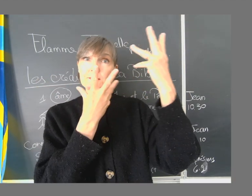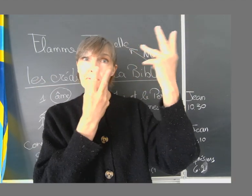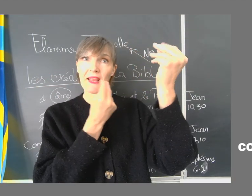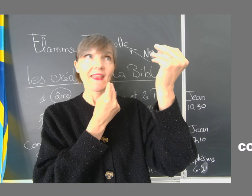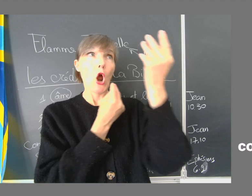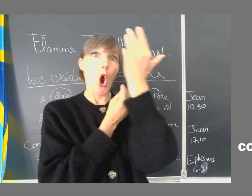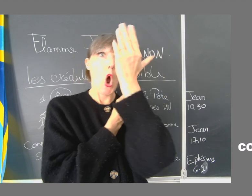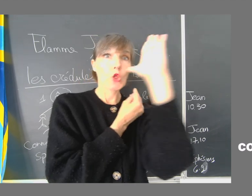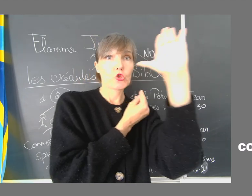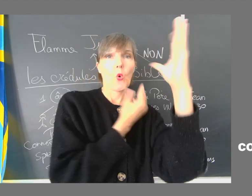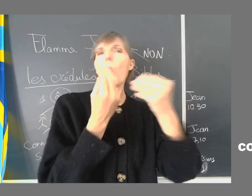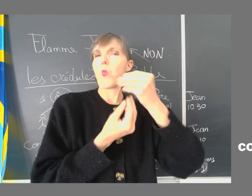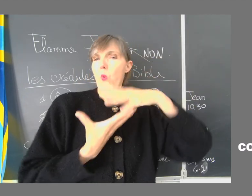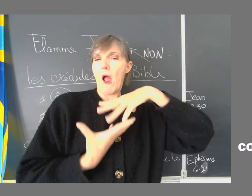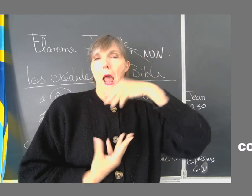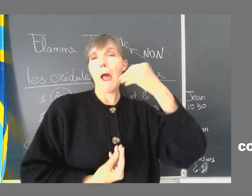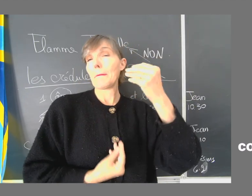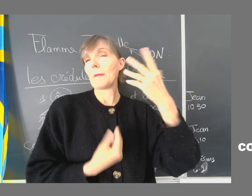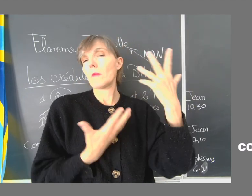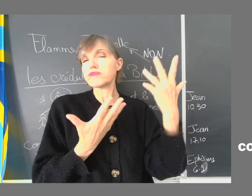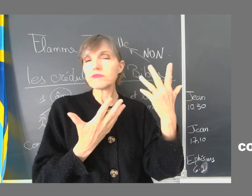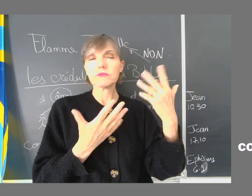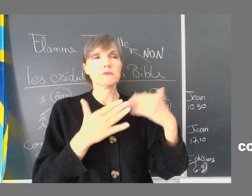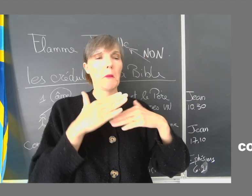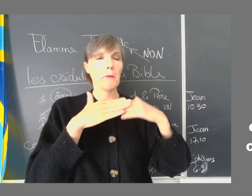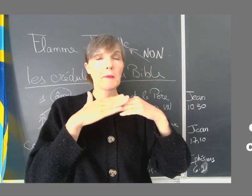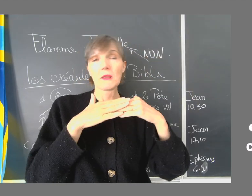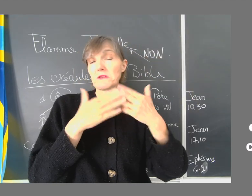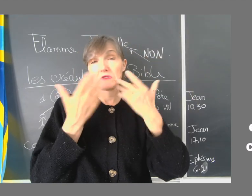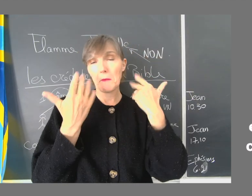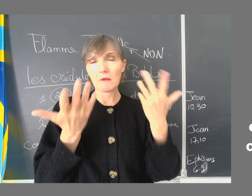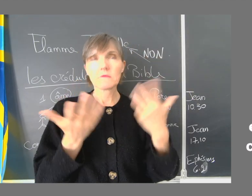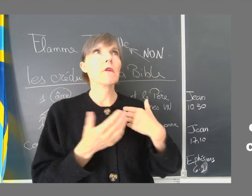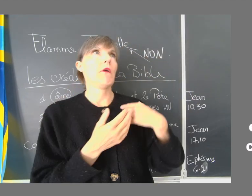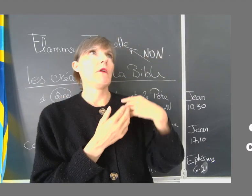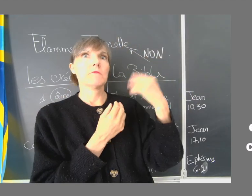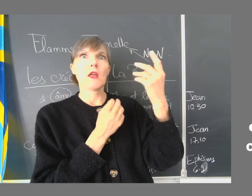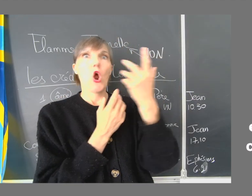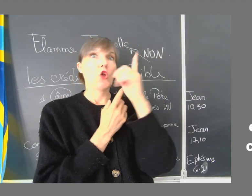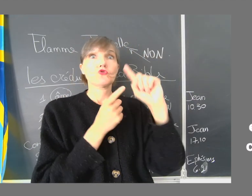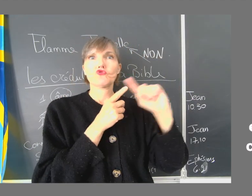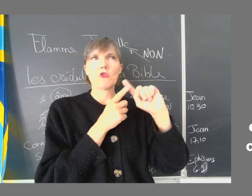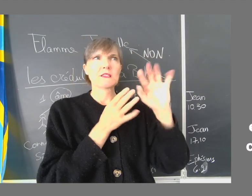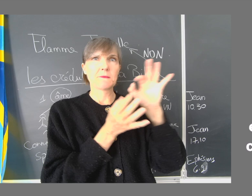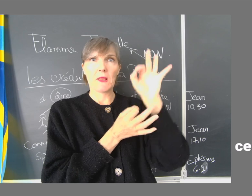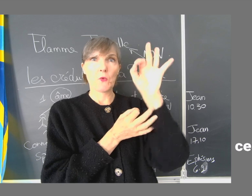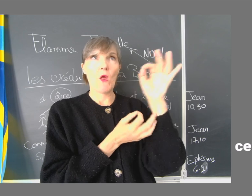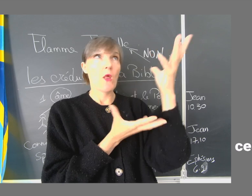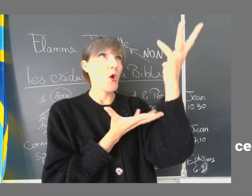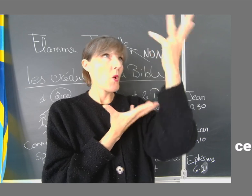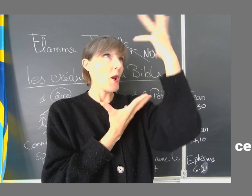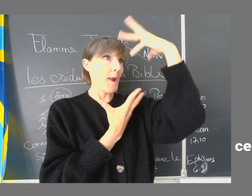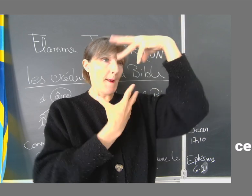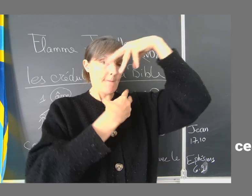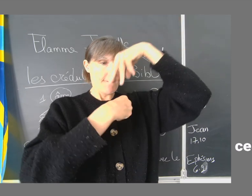donc il ya un contrôle par un autre esprit esprit âme on connaît pas bien la frontière entre ces deux aspects ces deux choses là